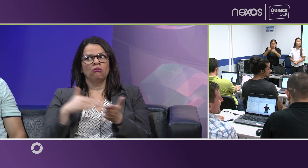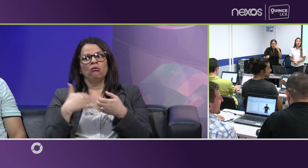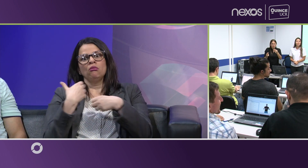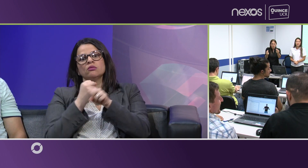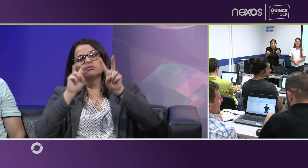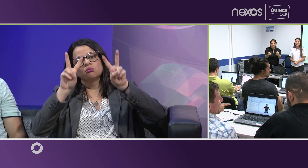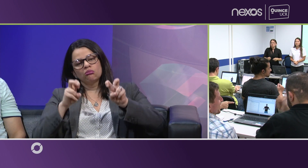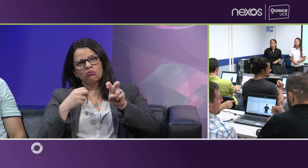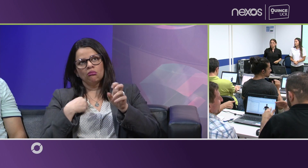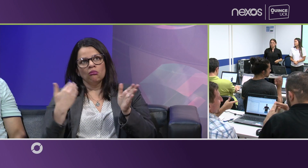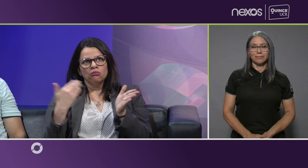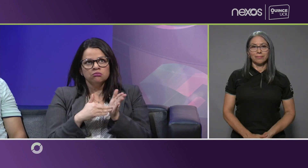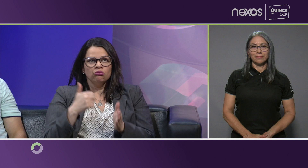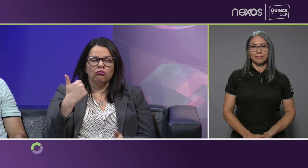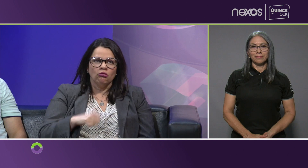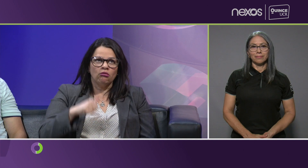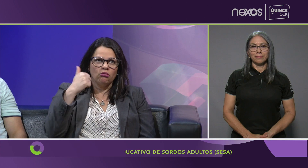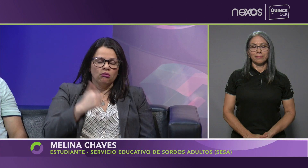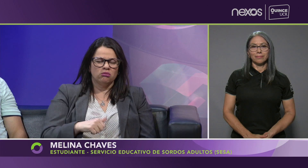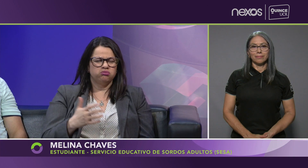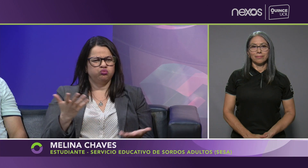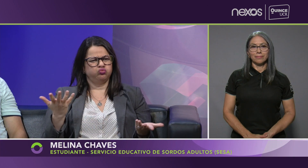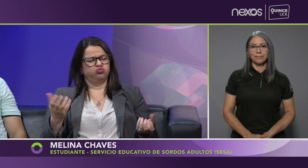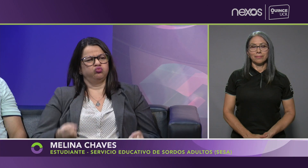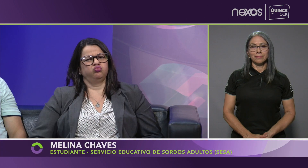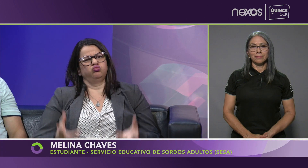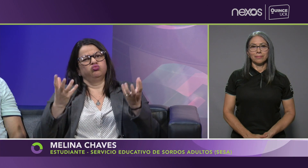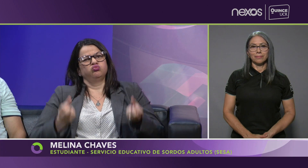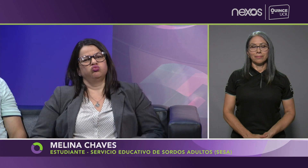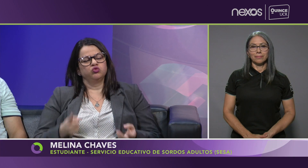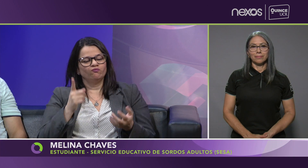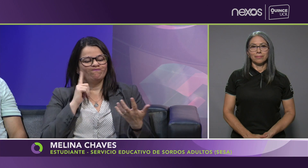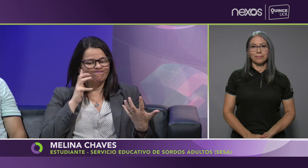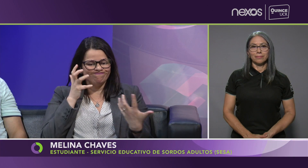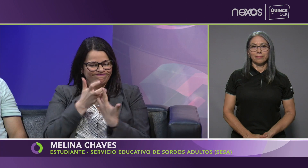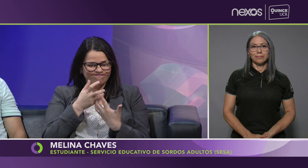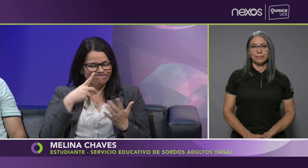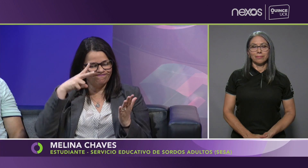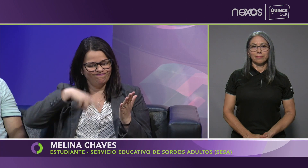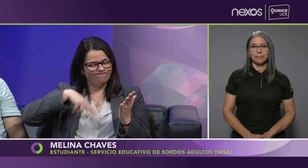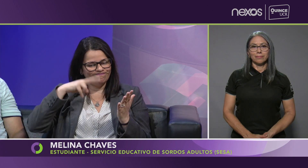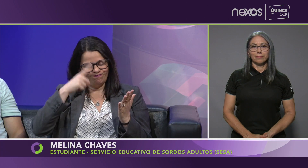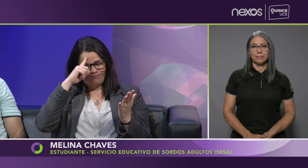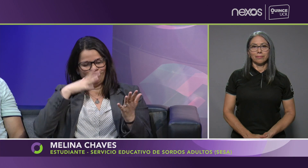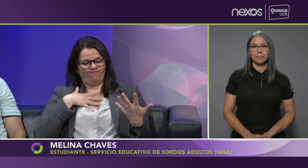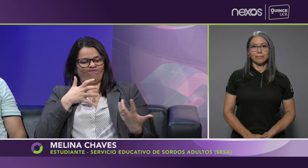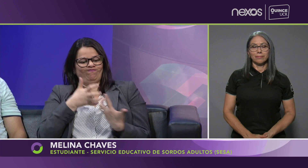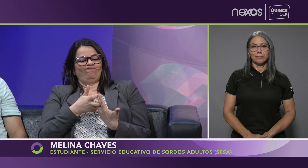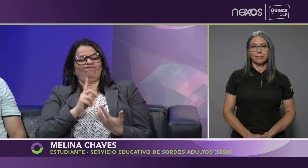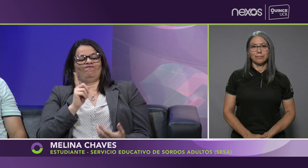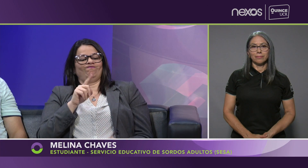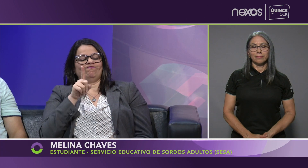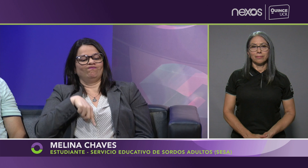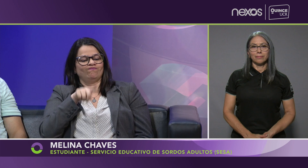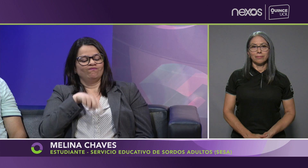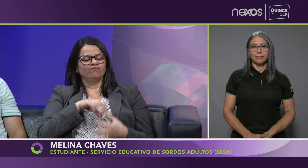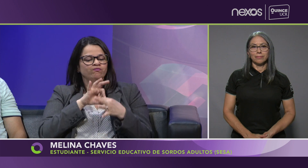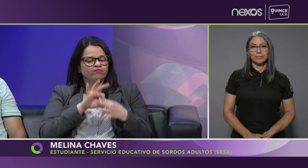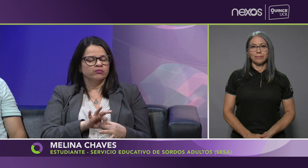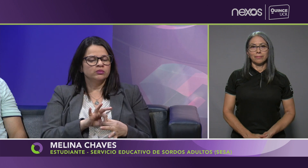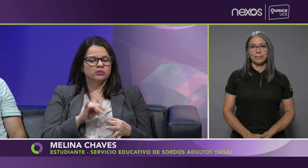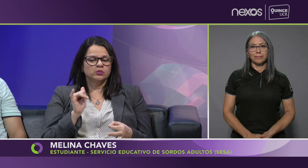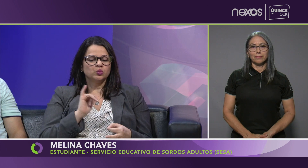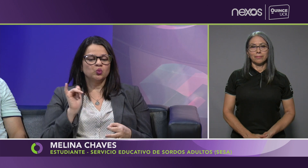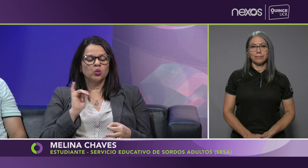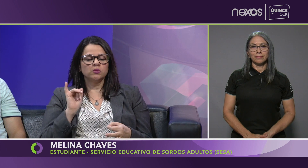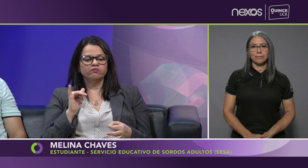Ya, yo perdía la materia, hacía el examen, perdía la materia y así por mucho tiempo. Y eso representa un gasto, pero eso no se adaptaba a